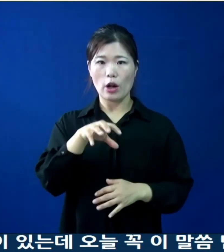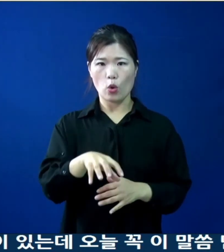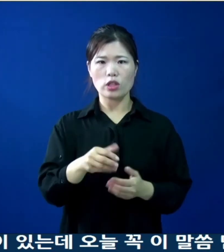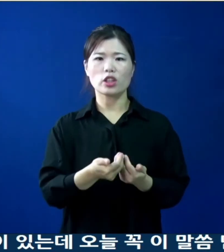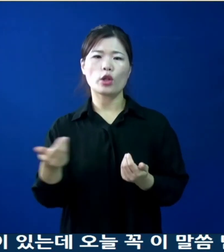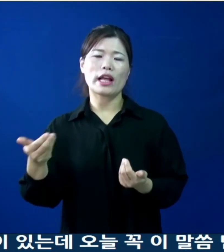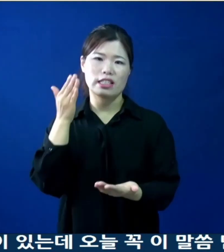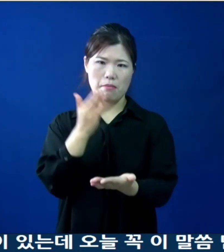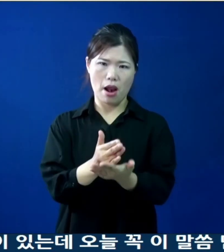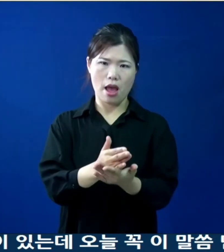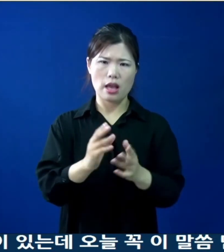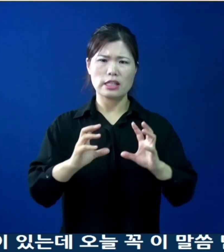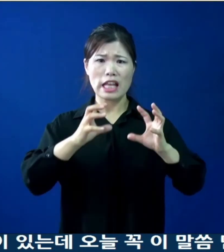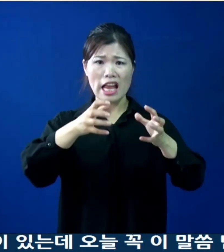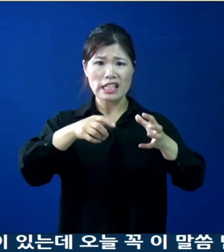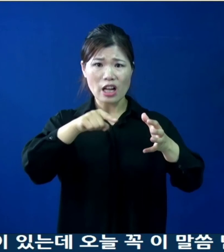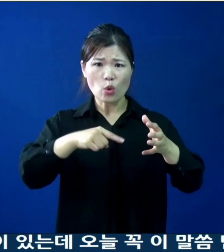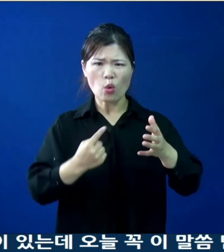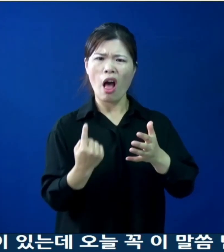세상 속으로 나가지 말라.